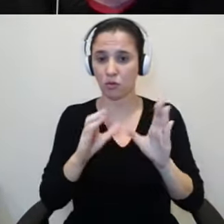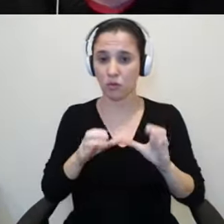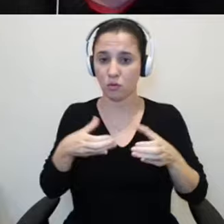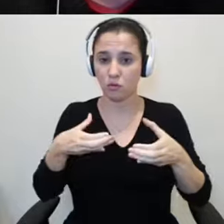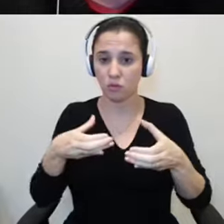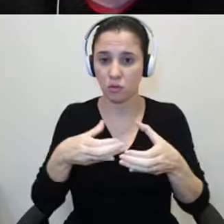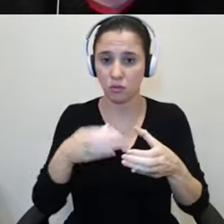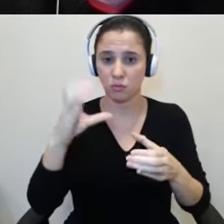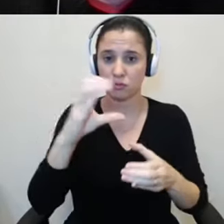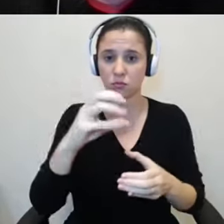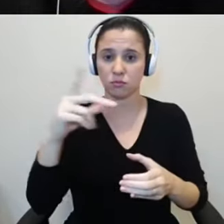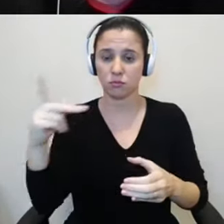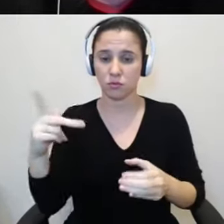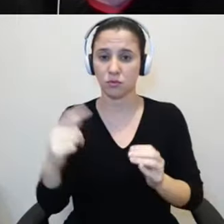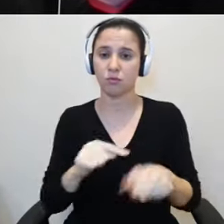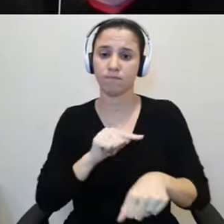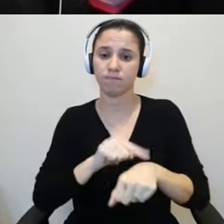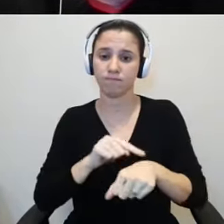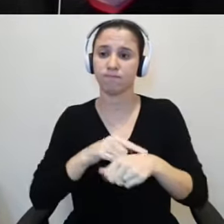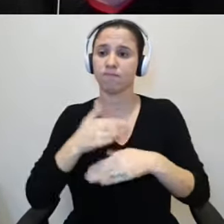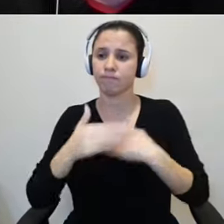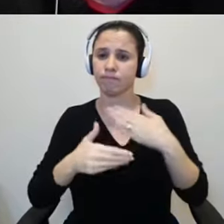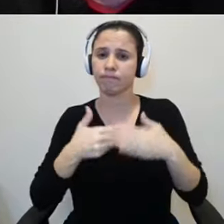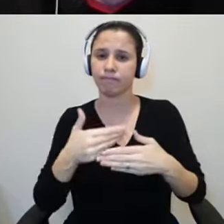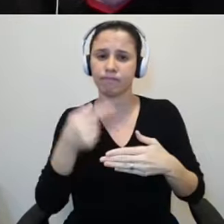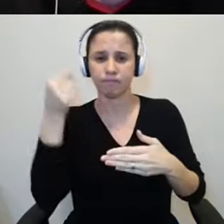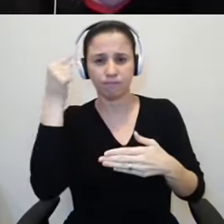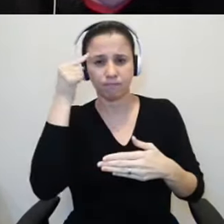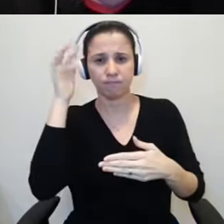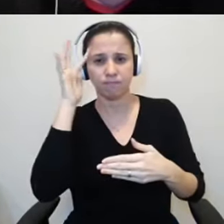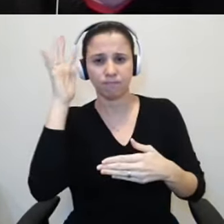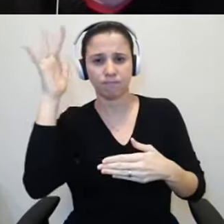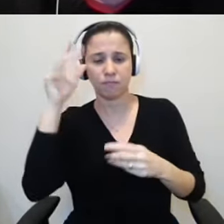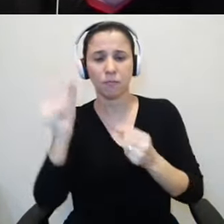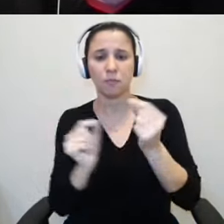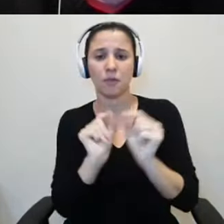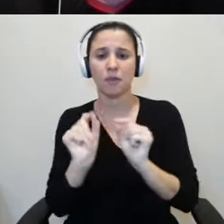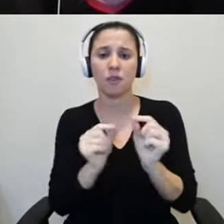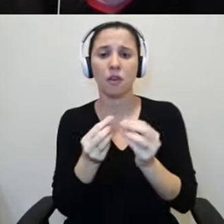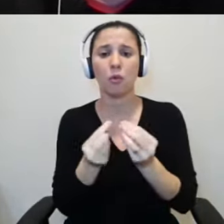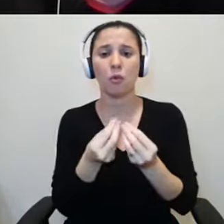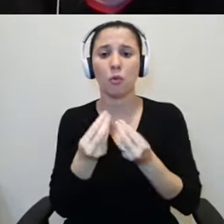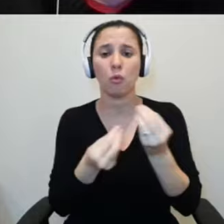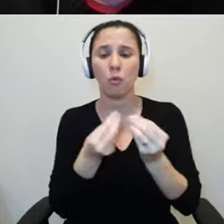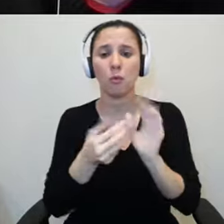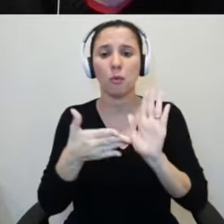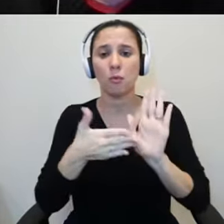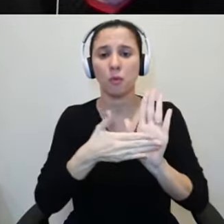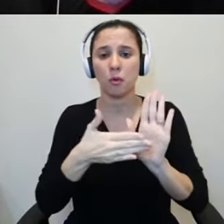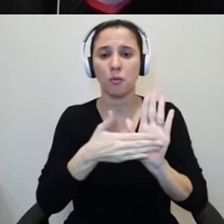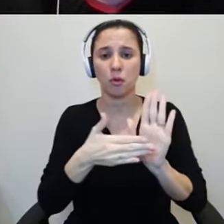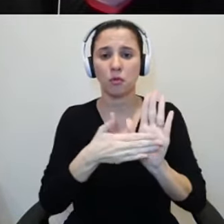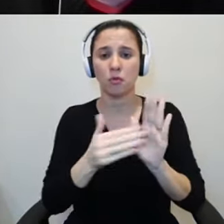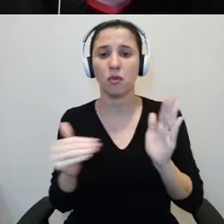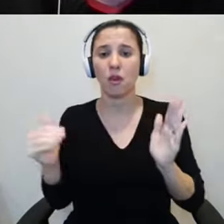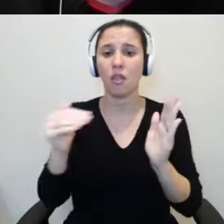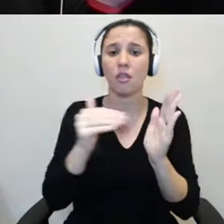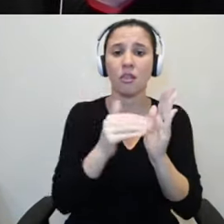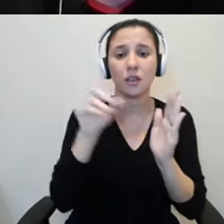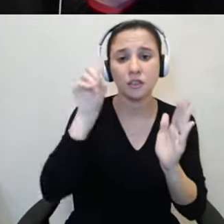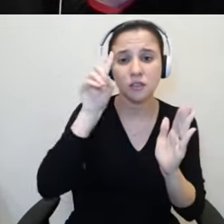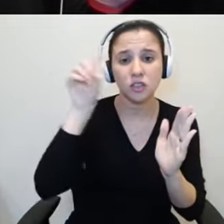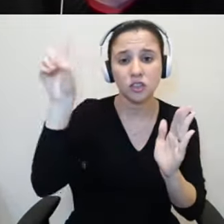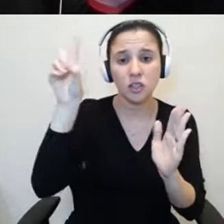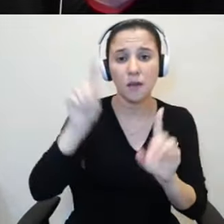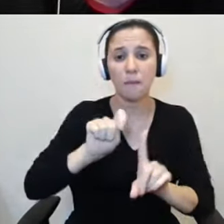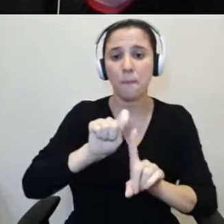bom tempo para analisar e fazer propostas alternativas. E isso foi feito até o dia 21 de maio. Os campos puderam